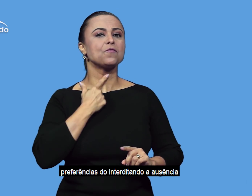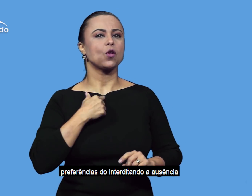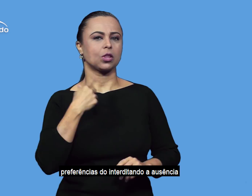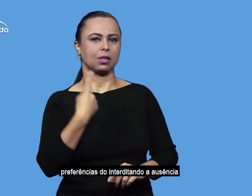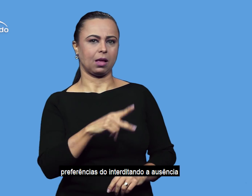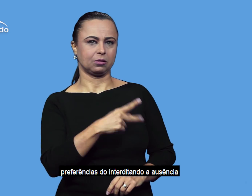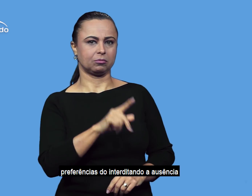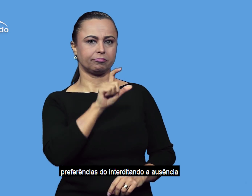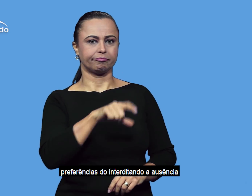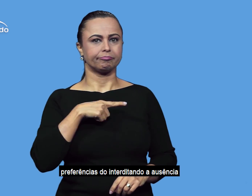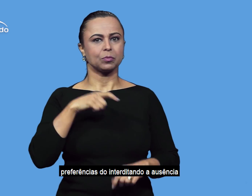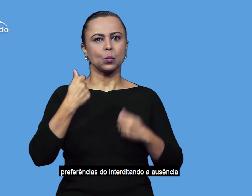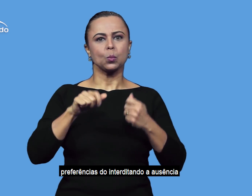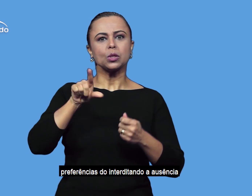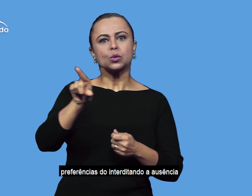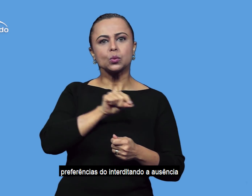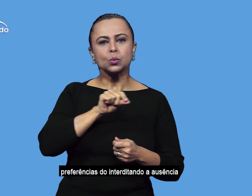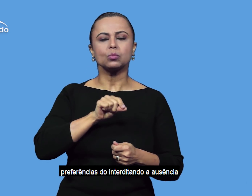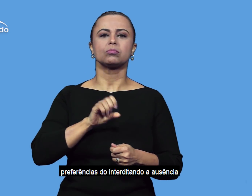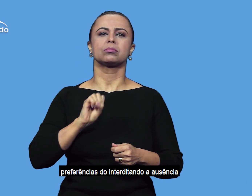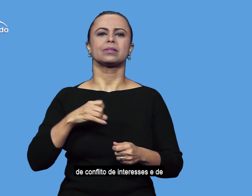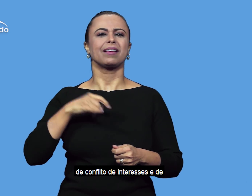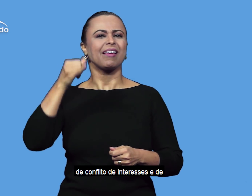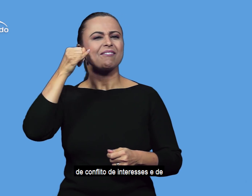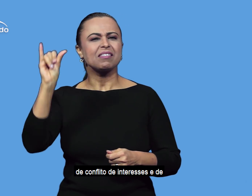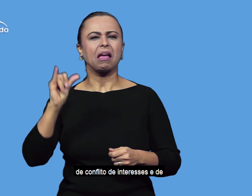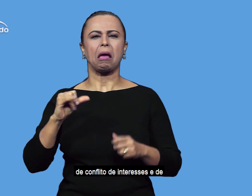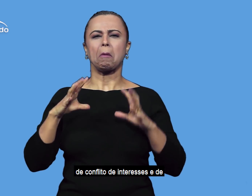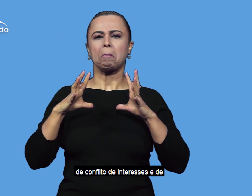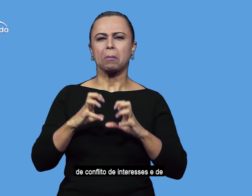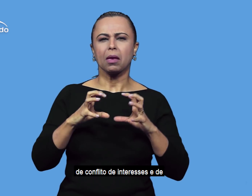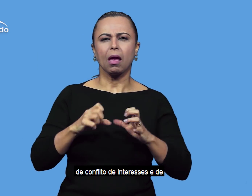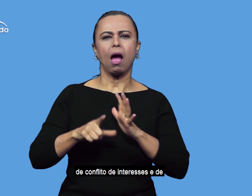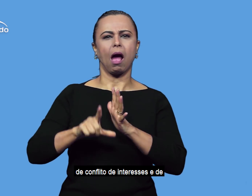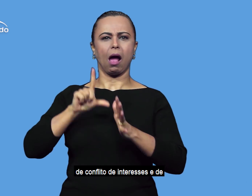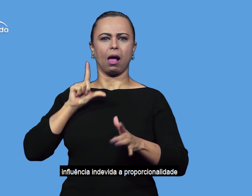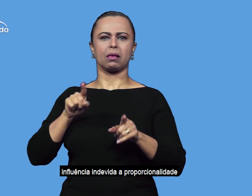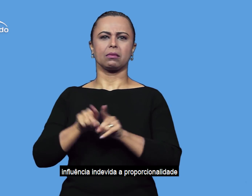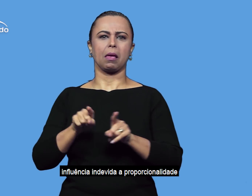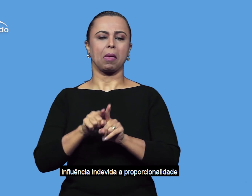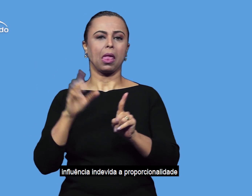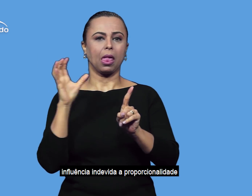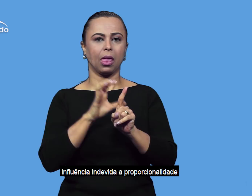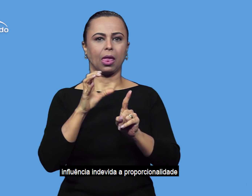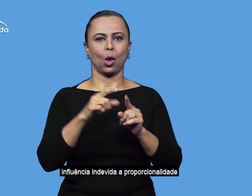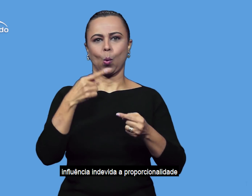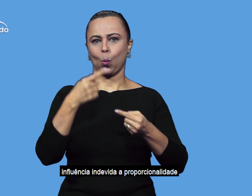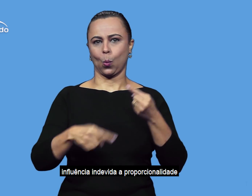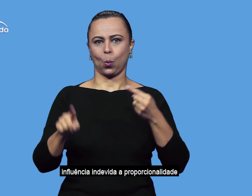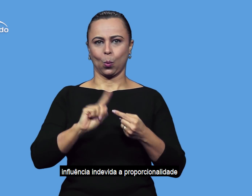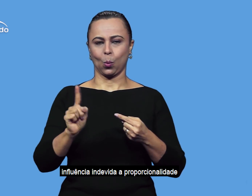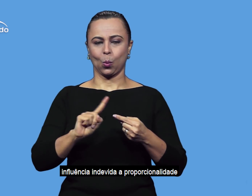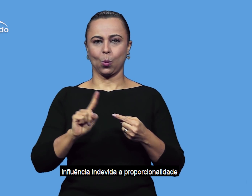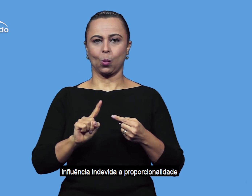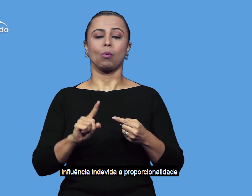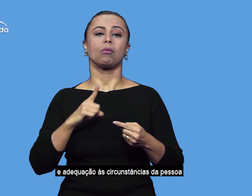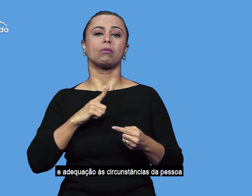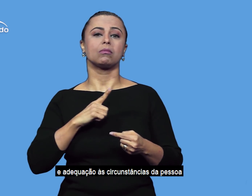interditando a ausência de conflito de interesses e de influência indevida a proporcionalidade e adequação